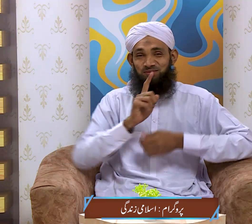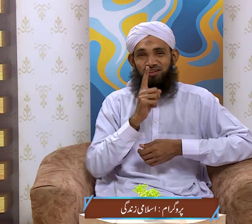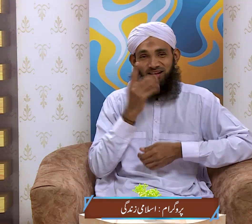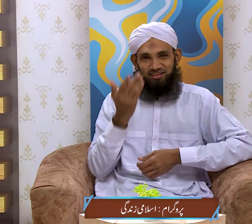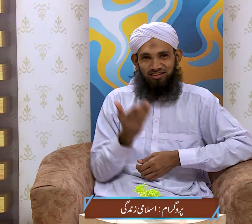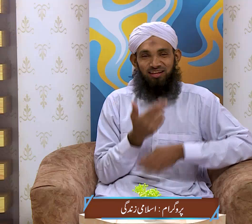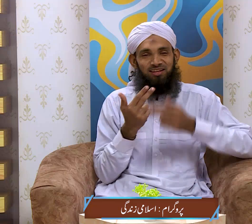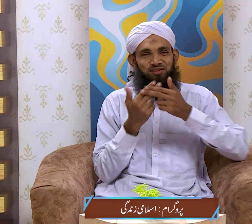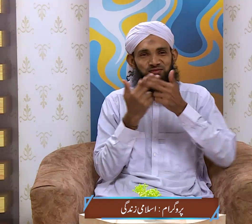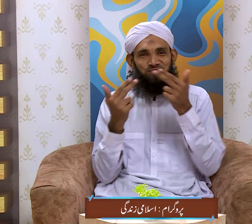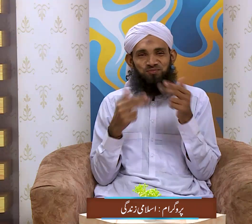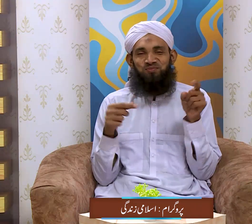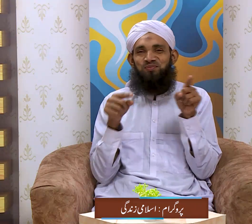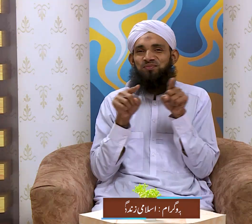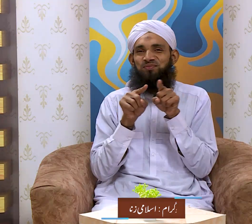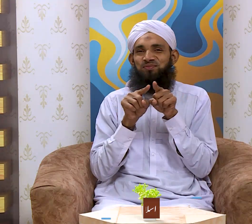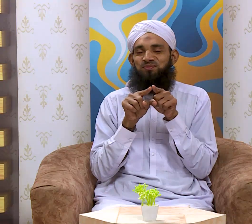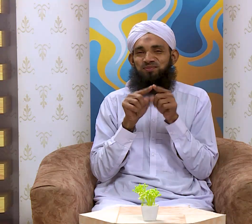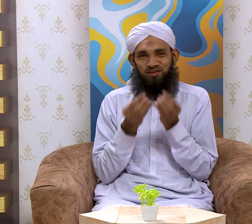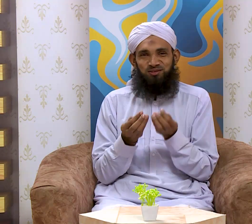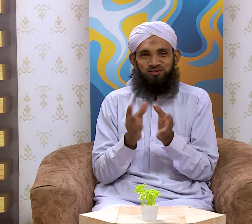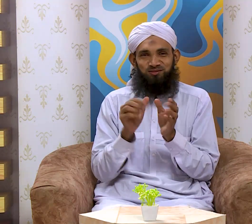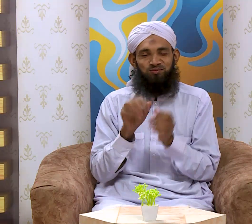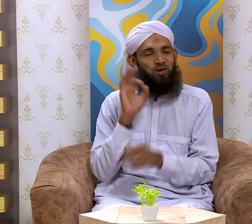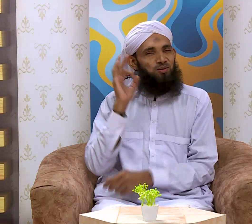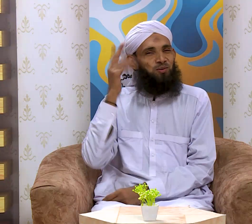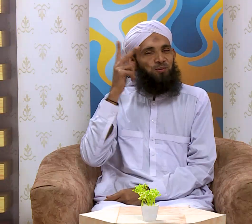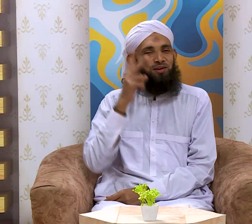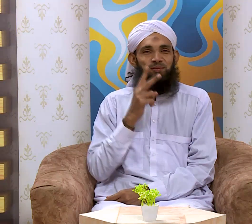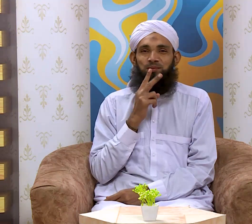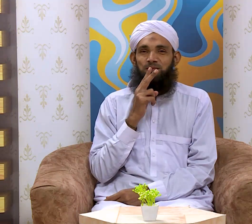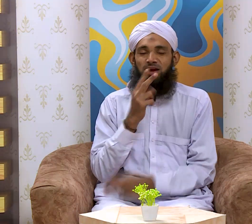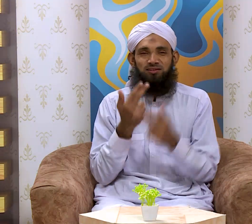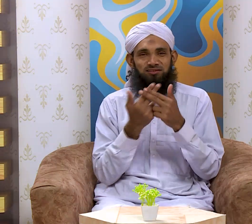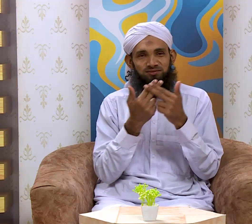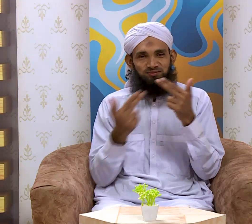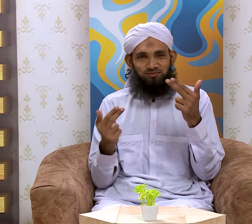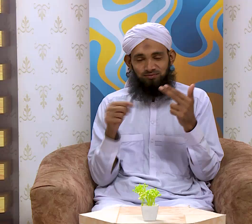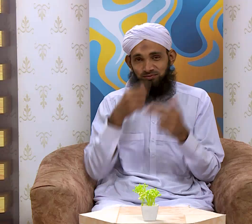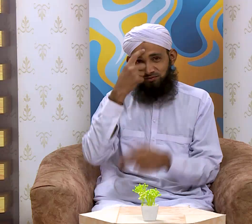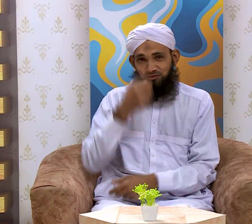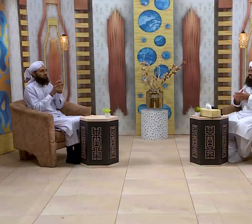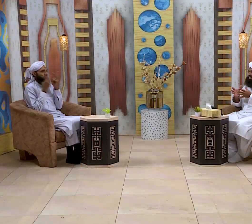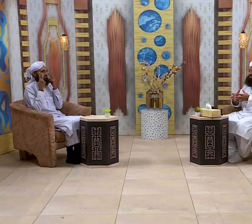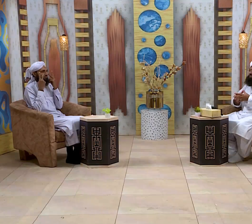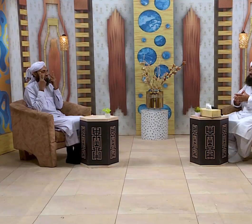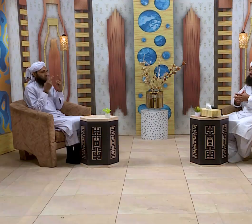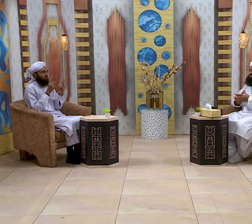کر ہم اپنے اس سلسلے میں حاضر ہوئے ہیں۔ بڑا ہی خوبصورت ٹاپک، انشاءاللہ اس پر ہم گفتگو کریں گے۔ آئیے سب سے پہلے سلسلے